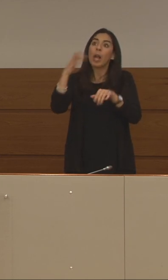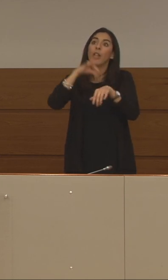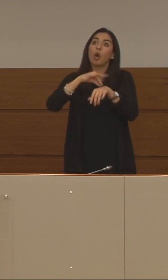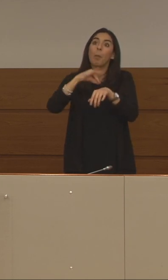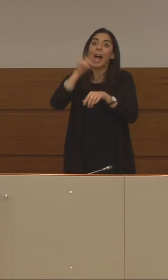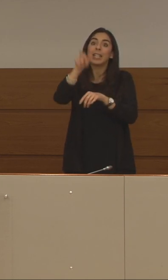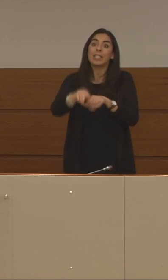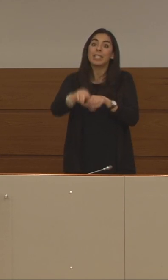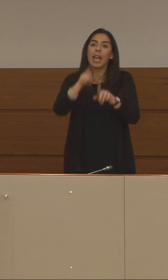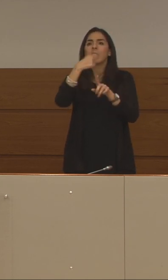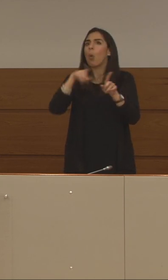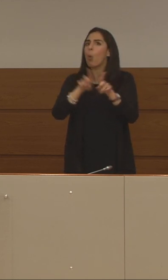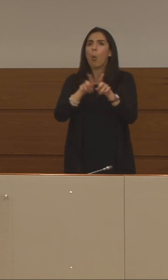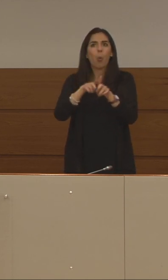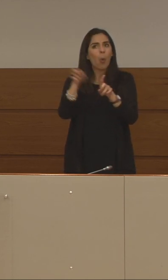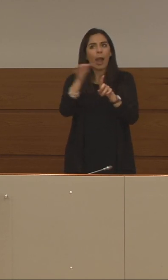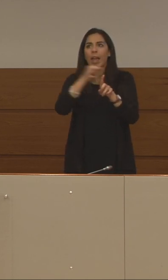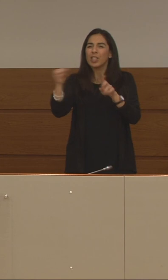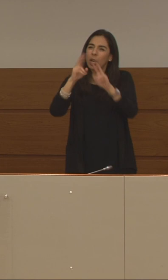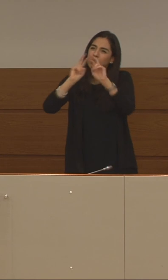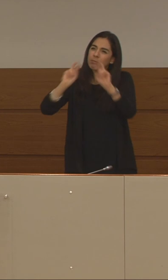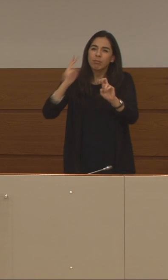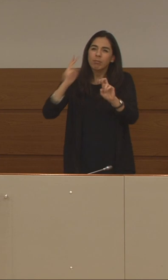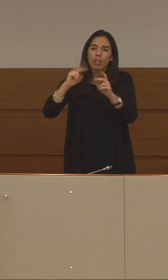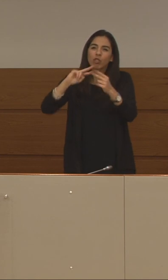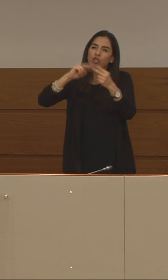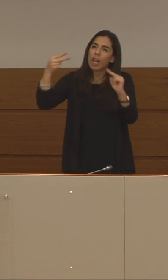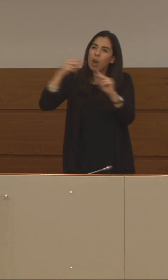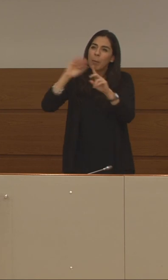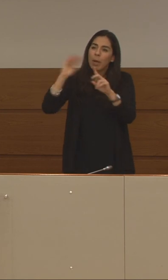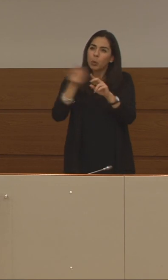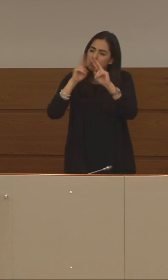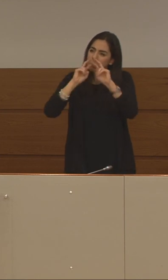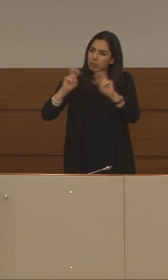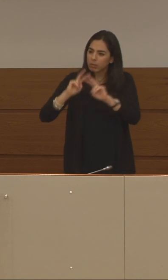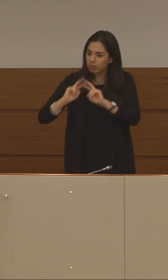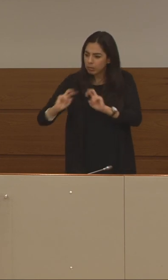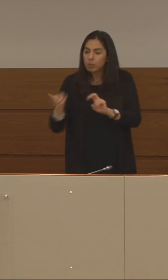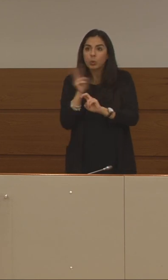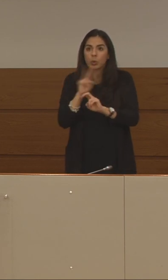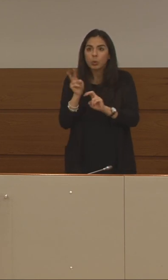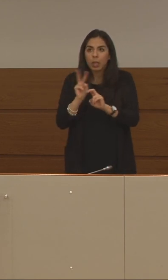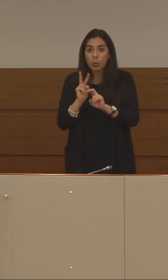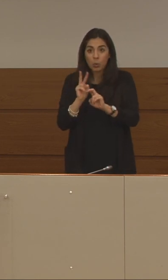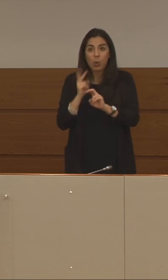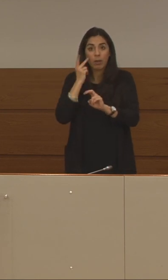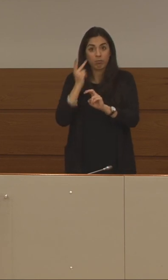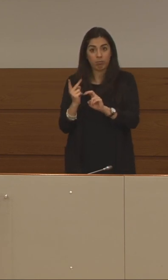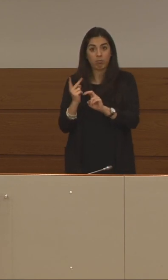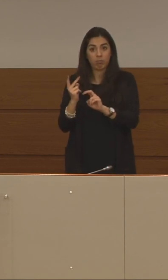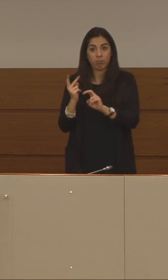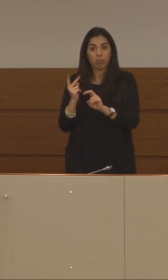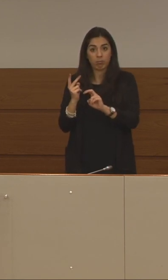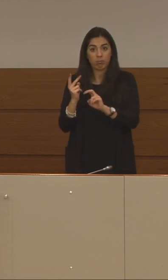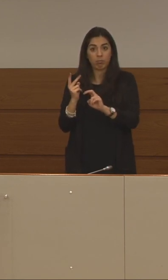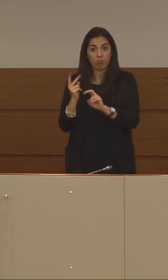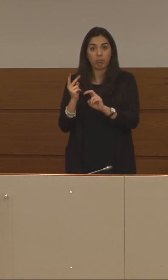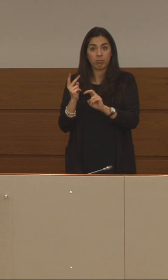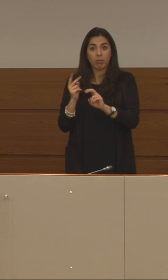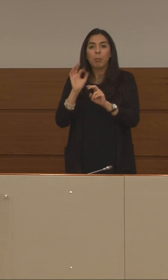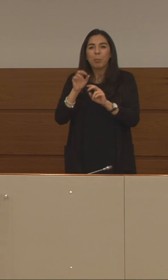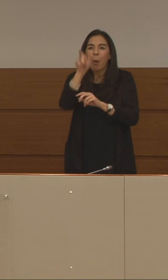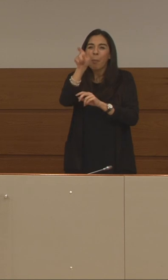stessa cosa isolato e sequenziato tutto l'intero genoma sono stati depositati in gene bank del di un paziente lombardo